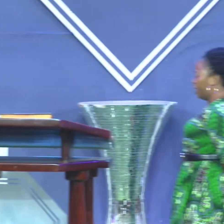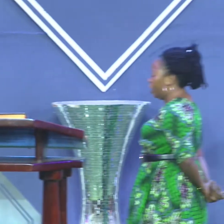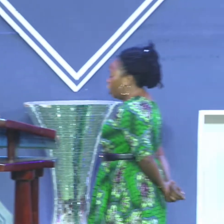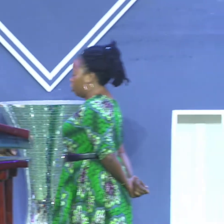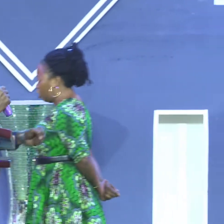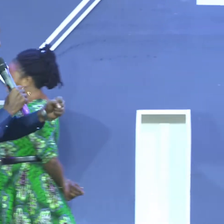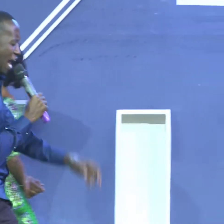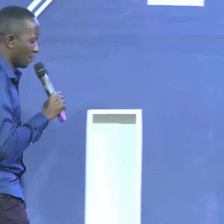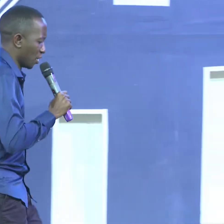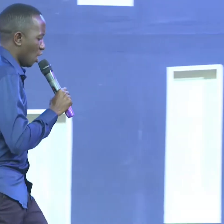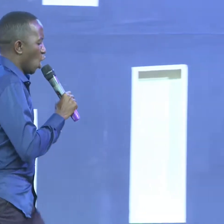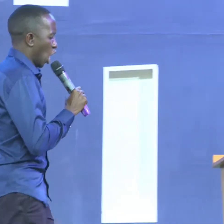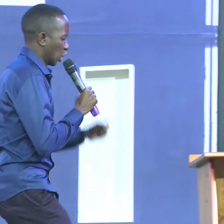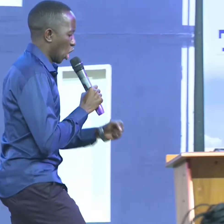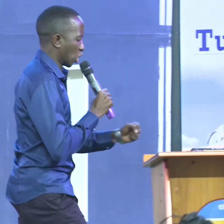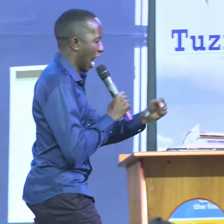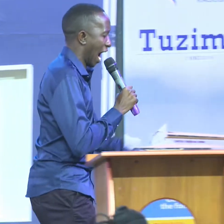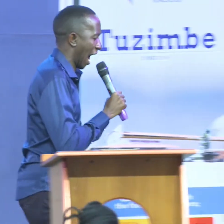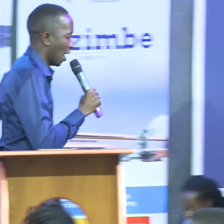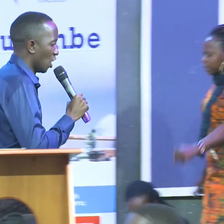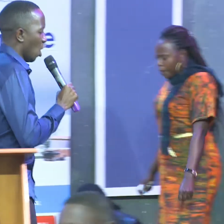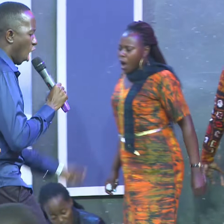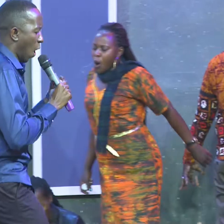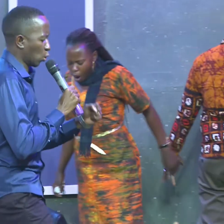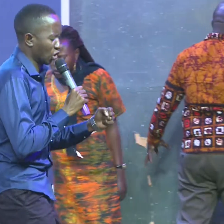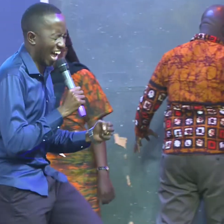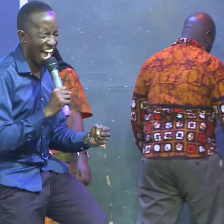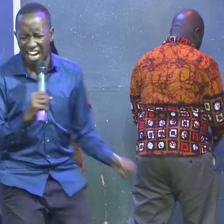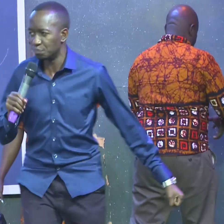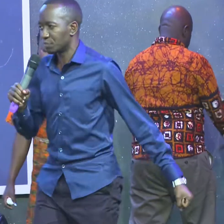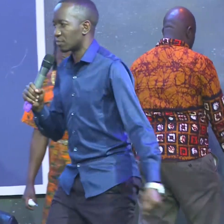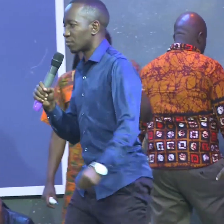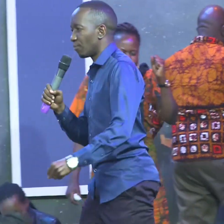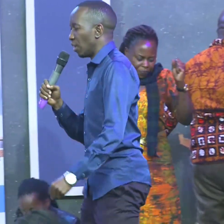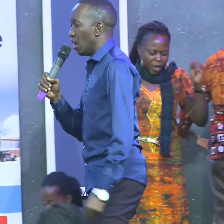rakaseteyereba ofuluma otoloka owaguza